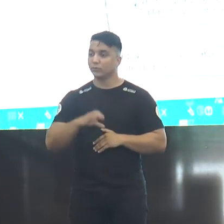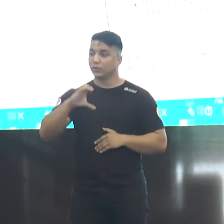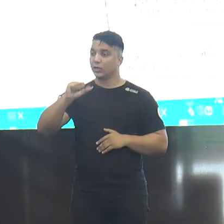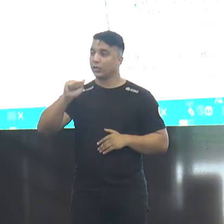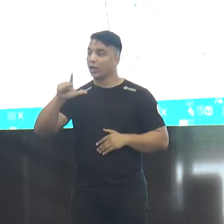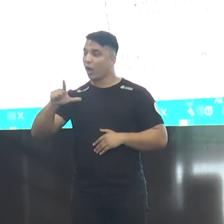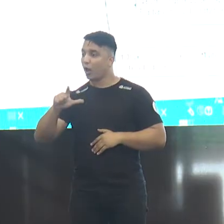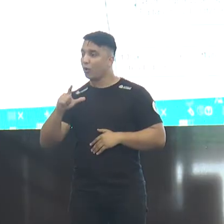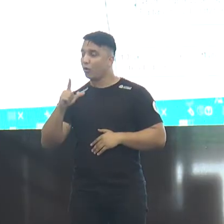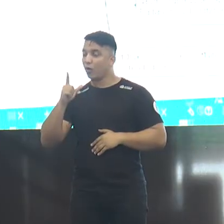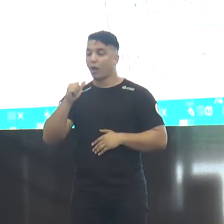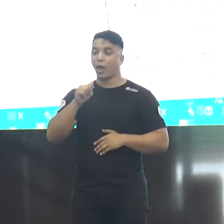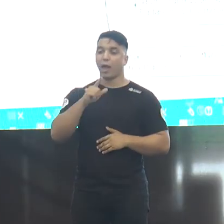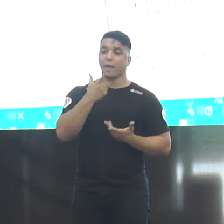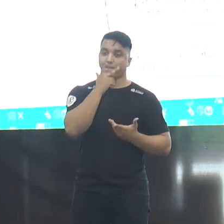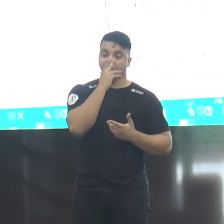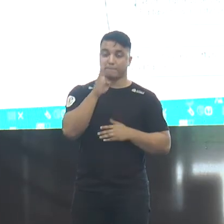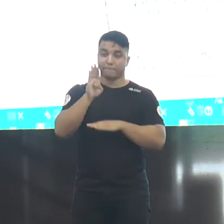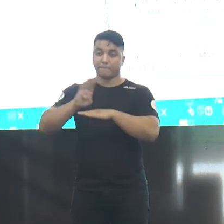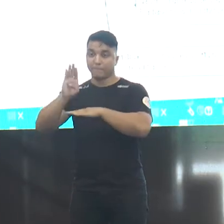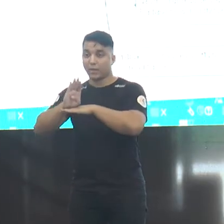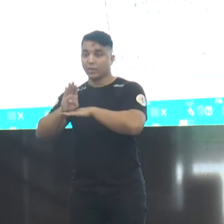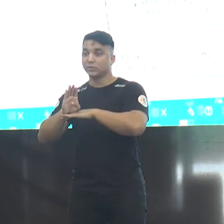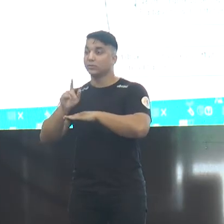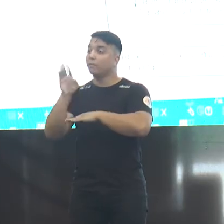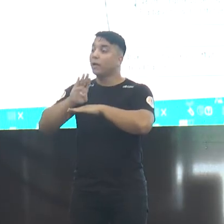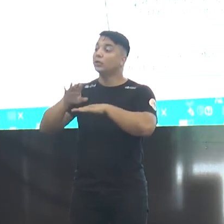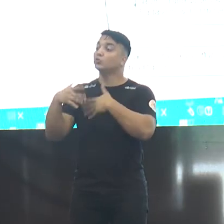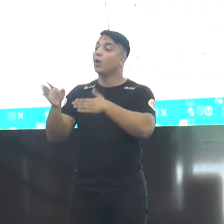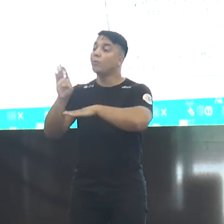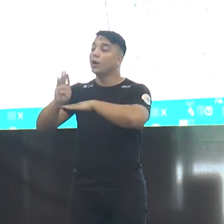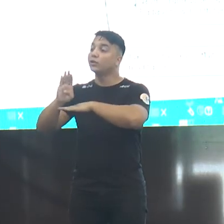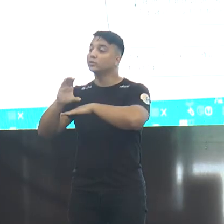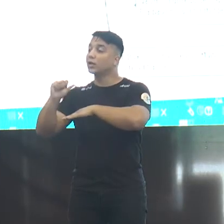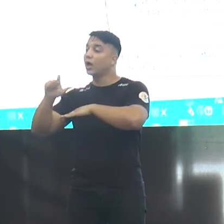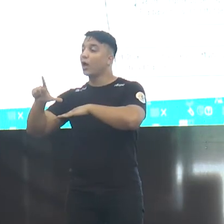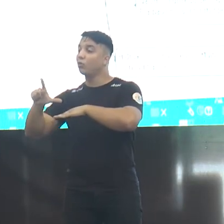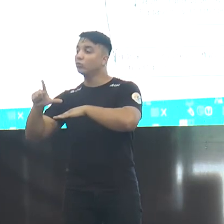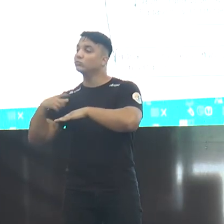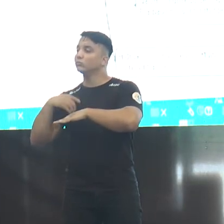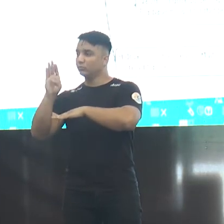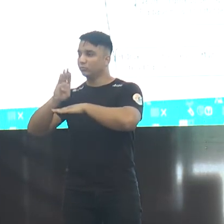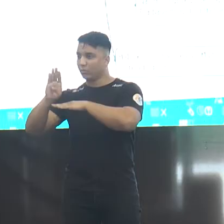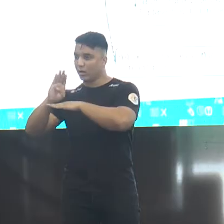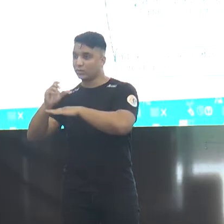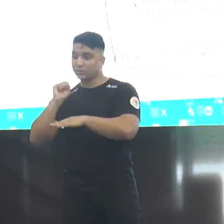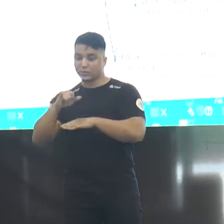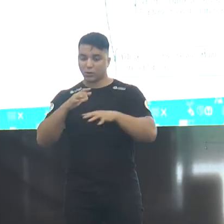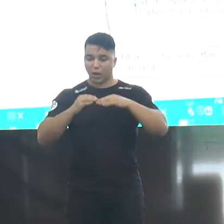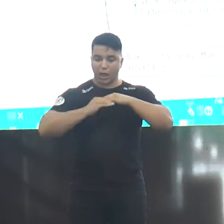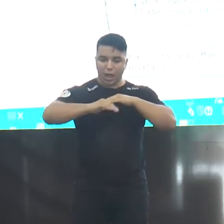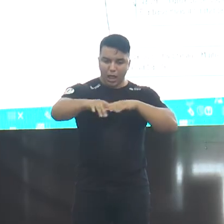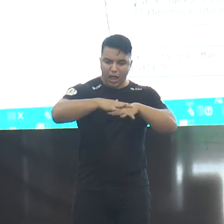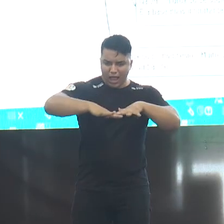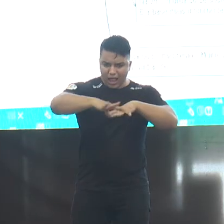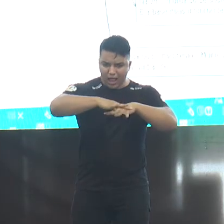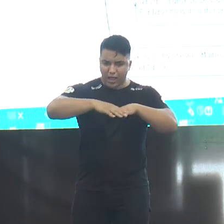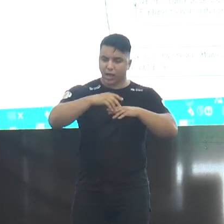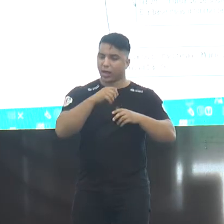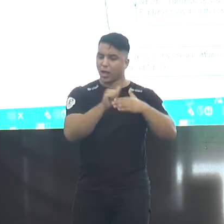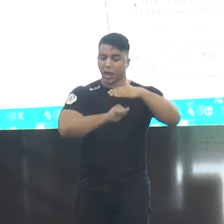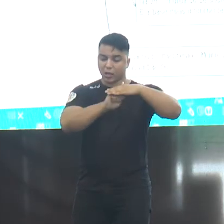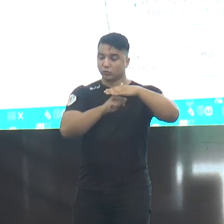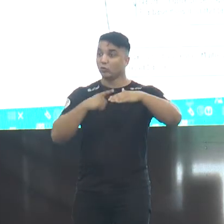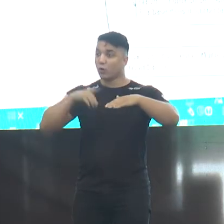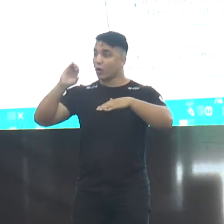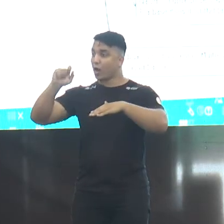Cal é ácido, é base, base ou base? E se eu quiser neutralizar um solo ácido, eu vou usar cal,